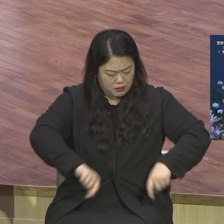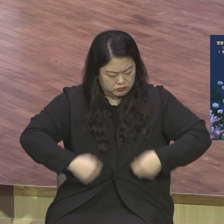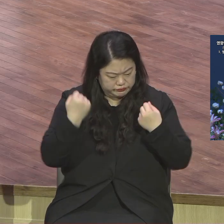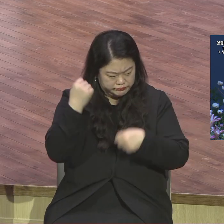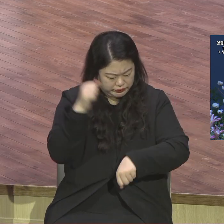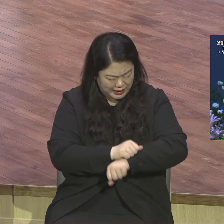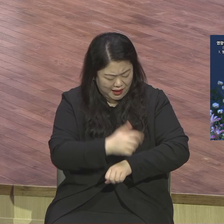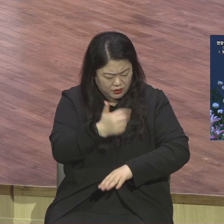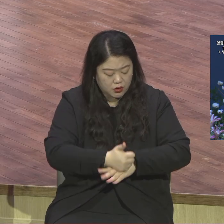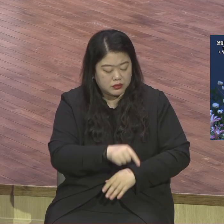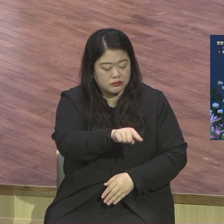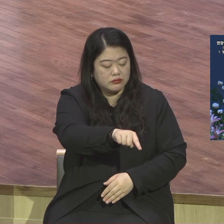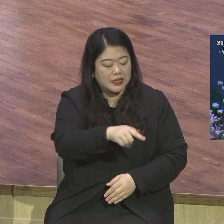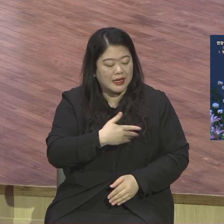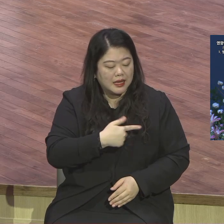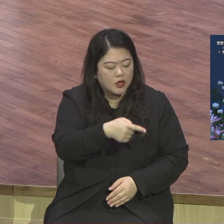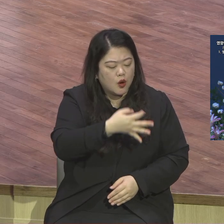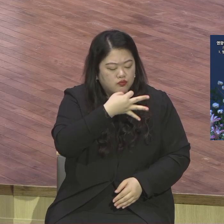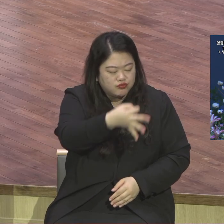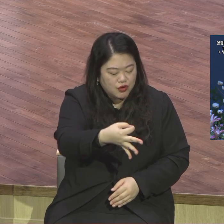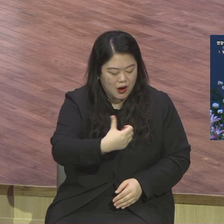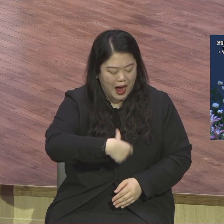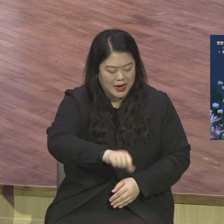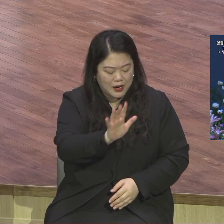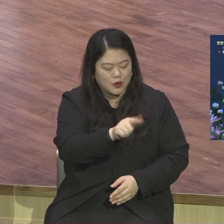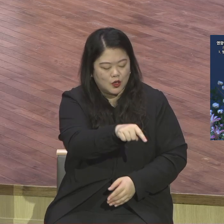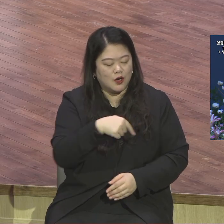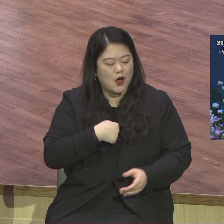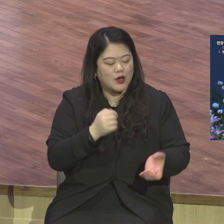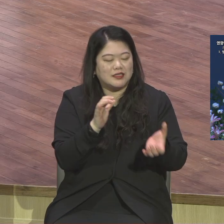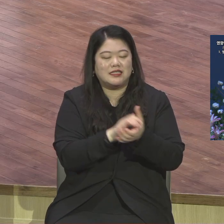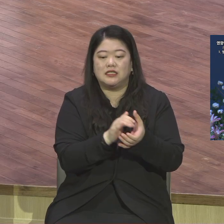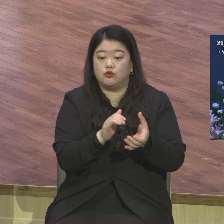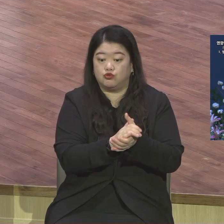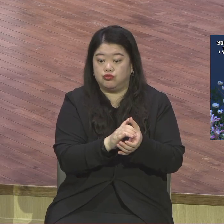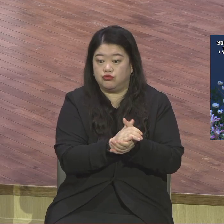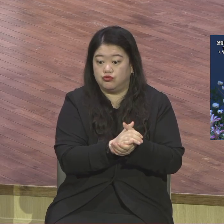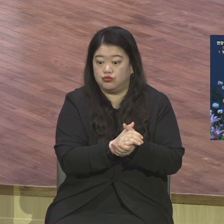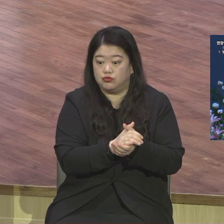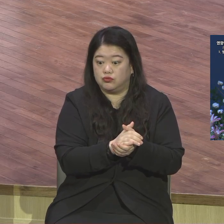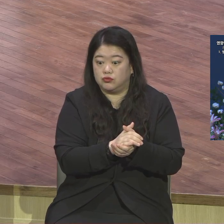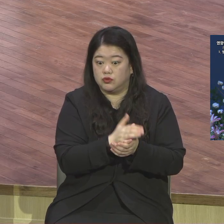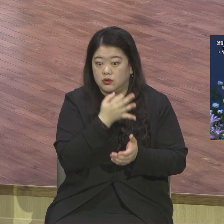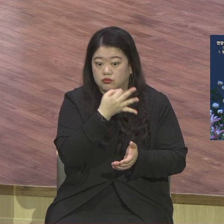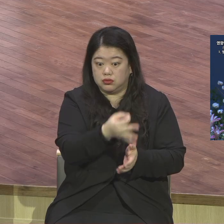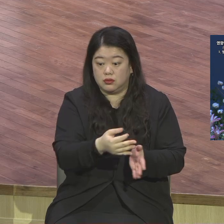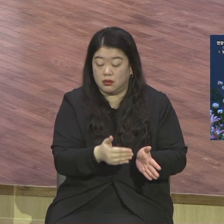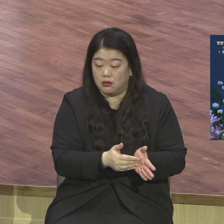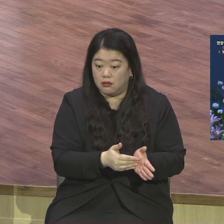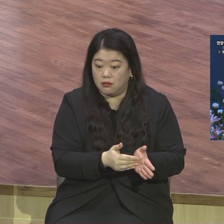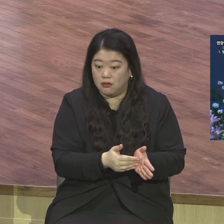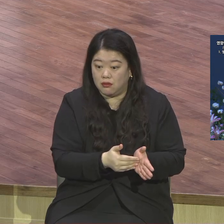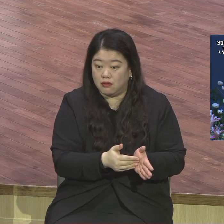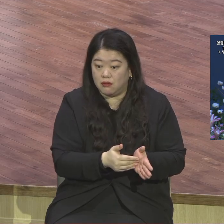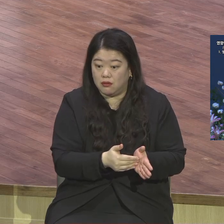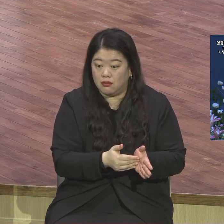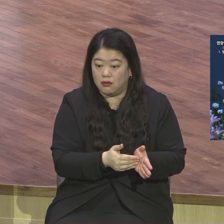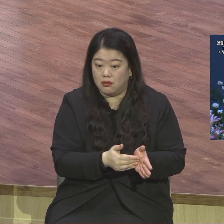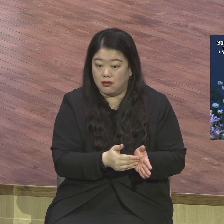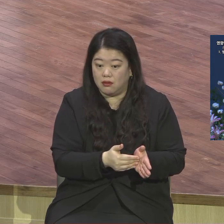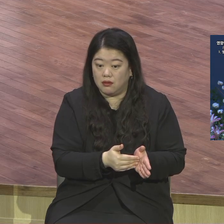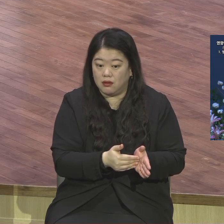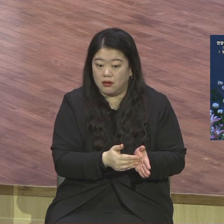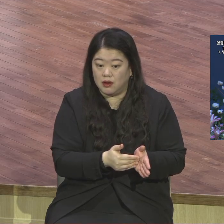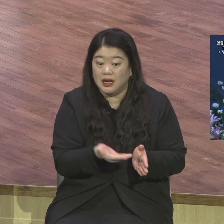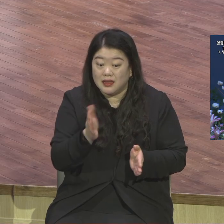하나님이 아브라함을 친구로 그렇게 말씀하셨어요. 그런데 자 우리의 마음을 불편하게 하는